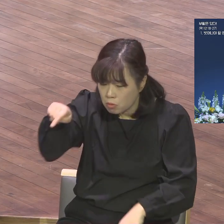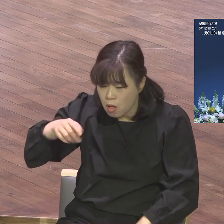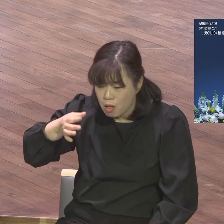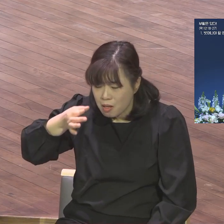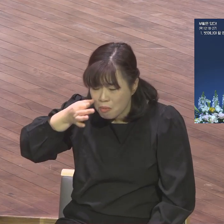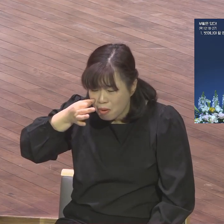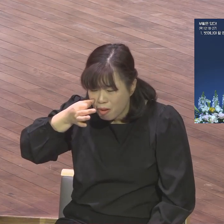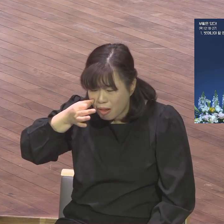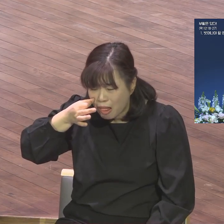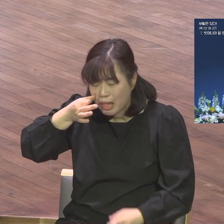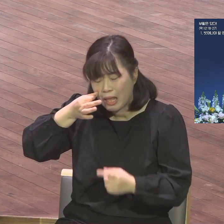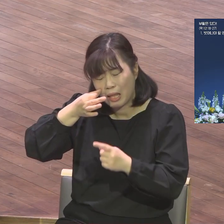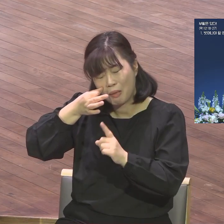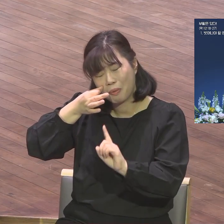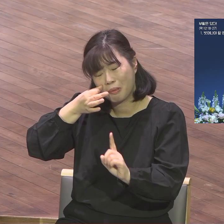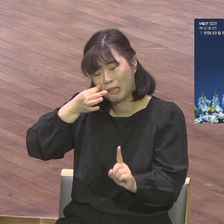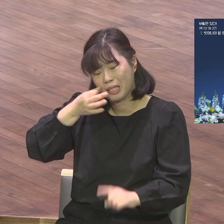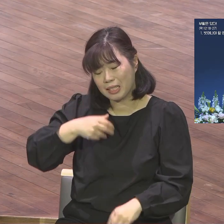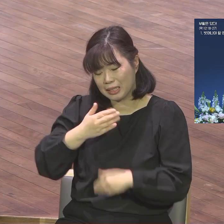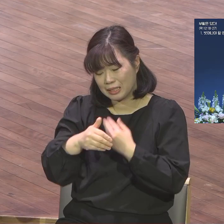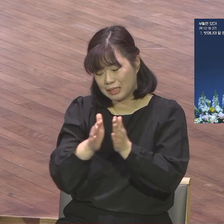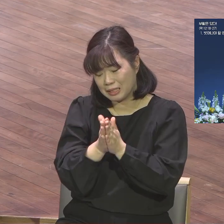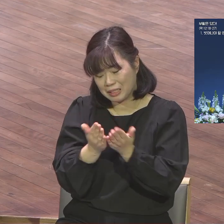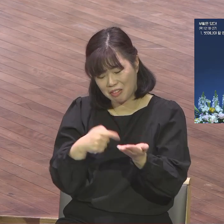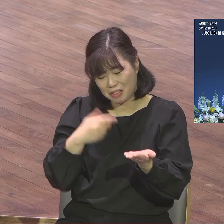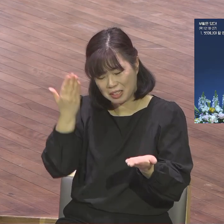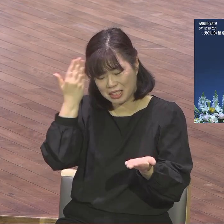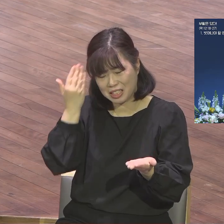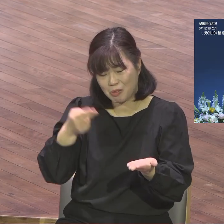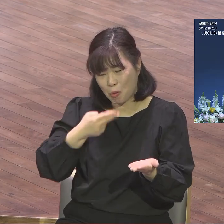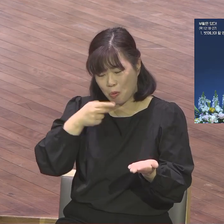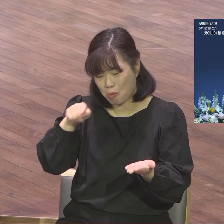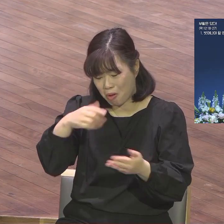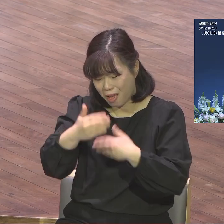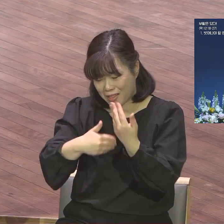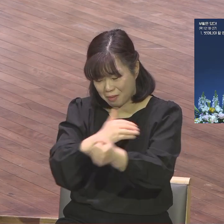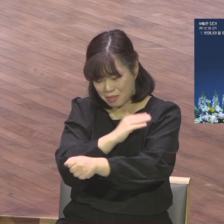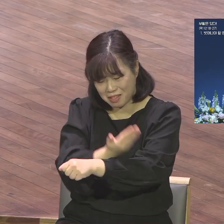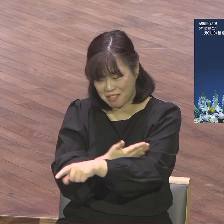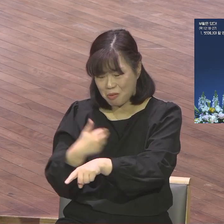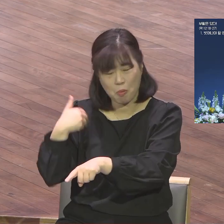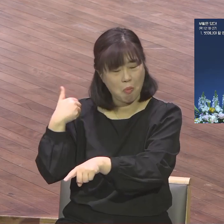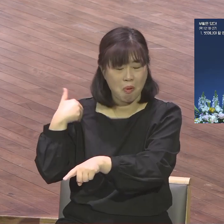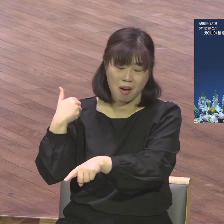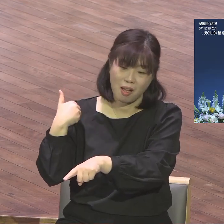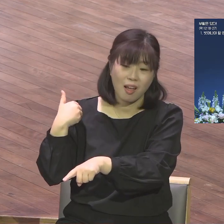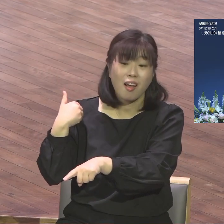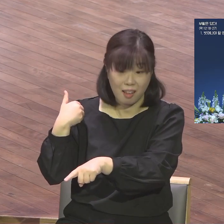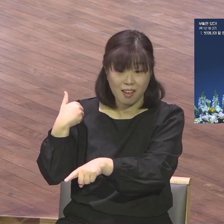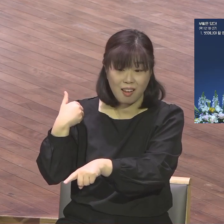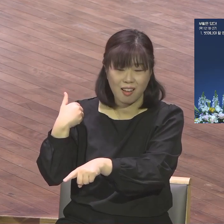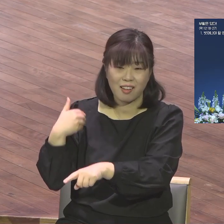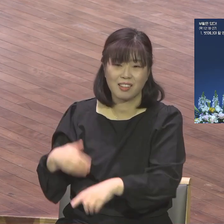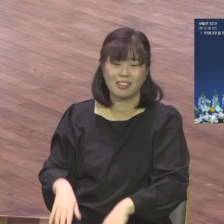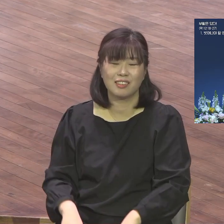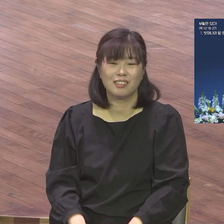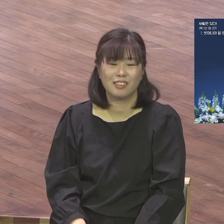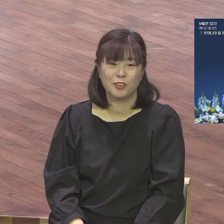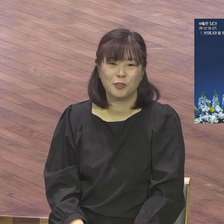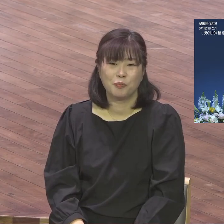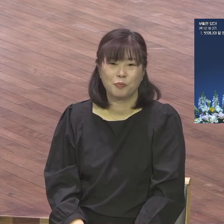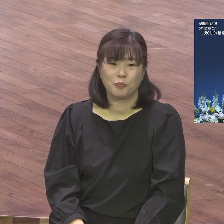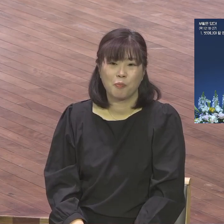모르는 상태라고 말씀하고 있습니다. 이 말씀을 잘 보면요, 우리가 제대로 된 신앙생활 하는 방법이 무엇인지 알 수 있어요. 그것이